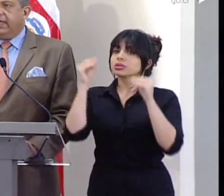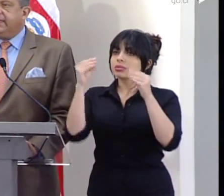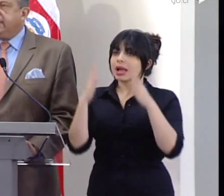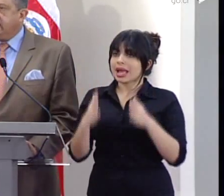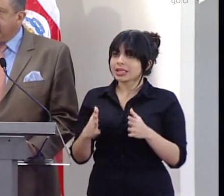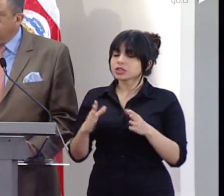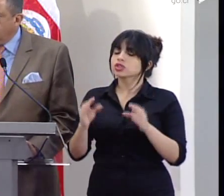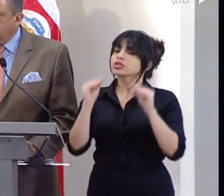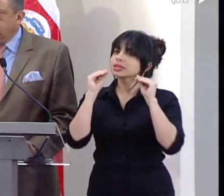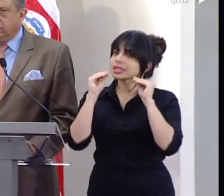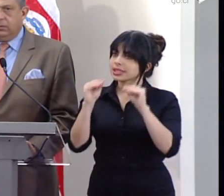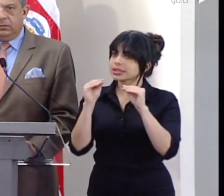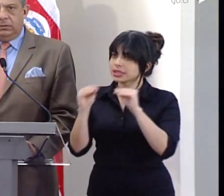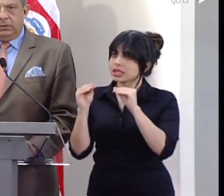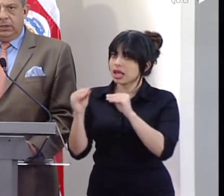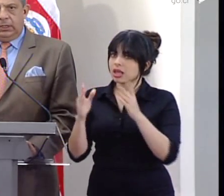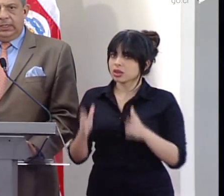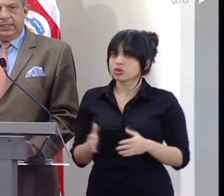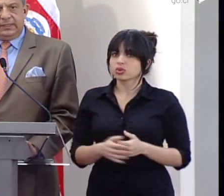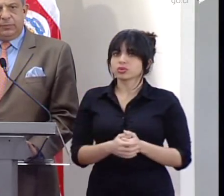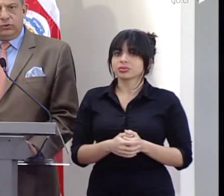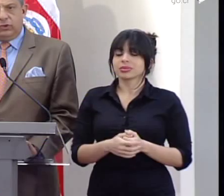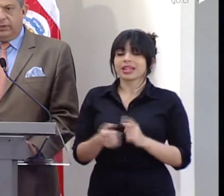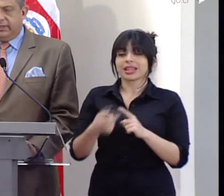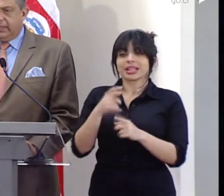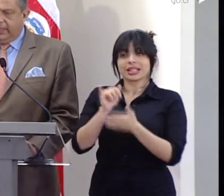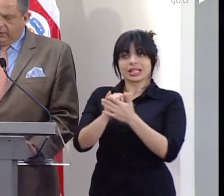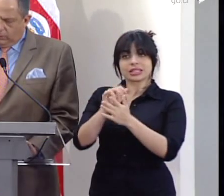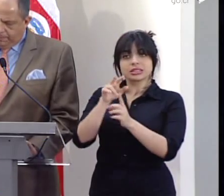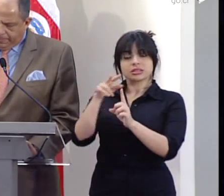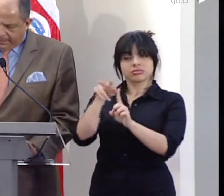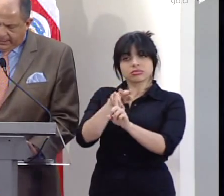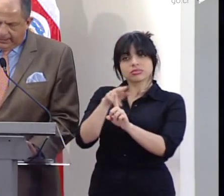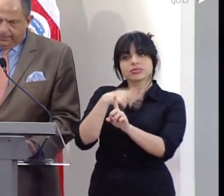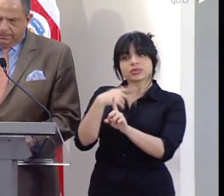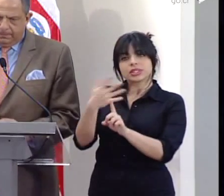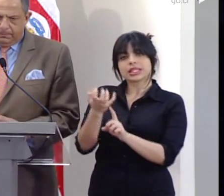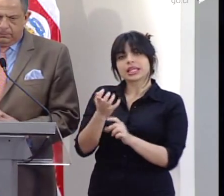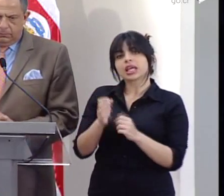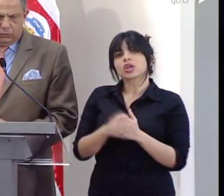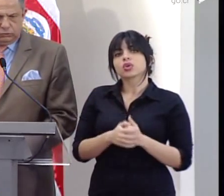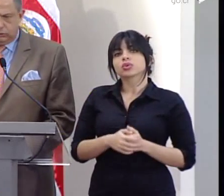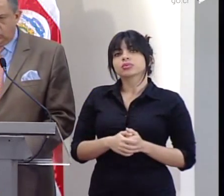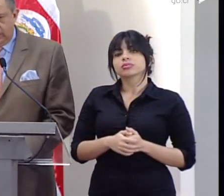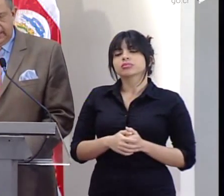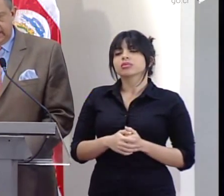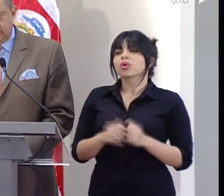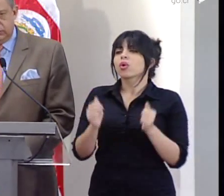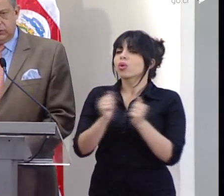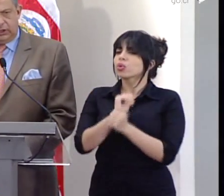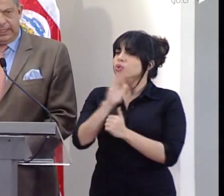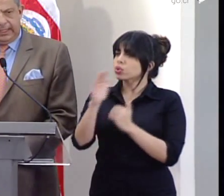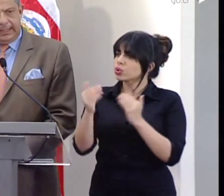maestros enseñando. Y desde ese punto de vista quiero, con